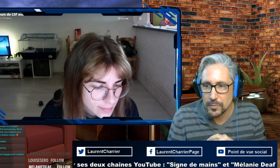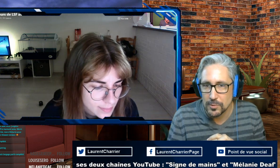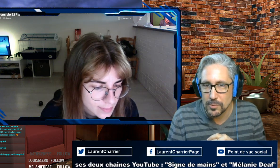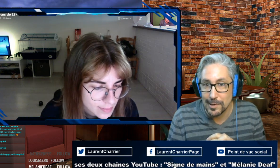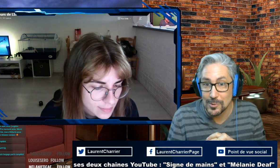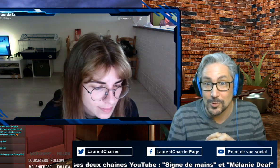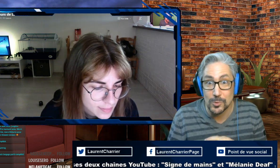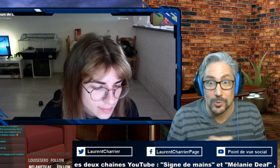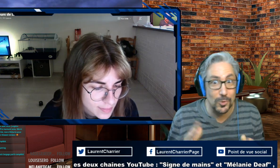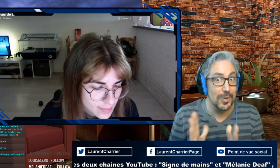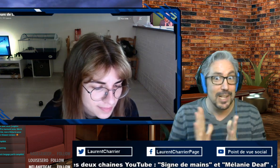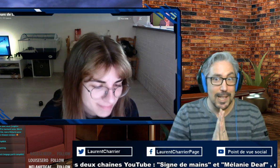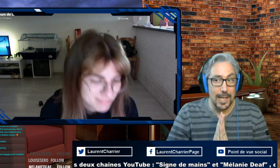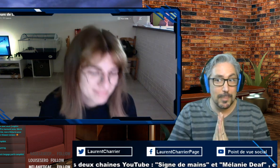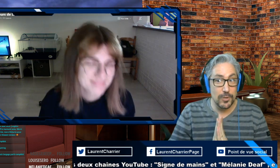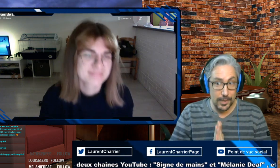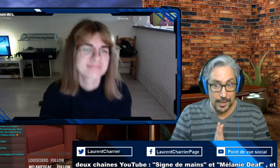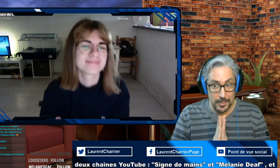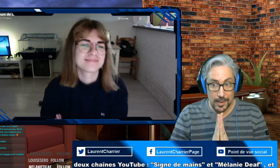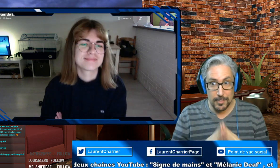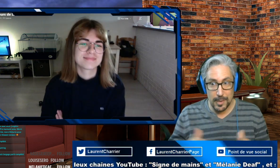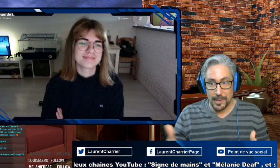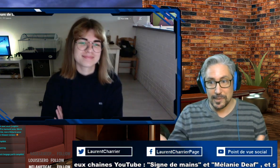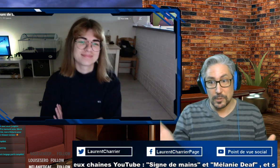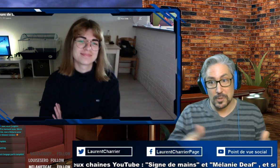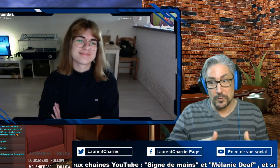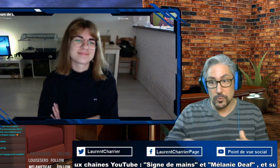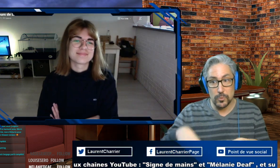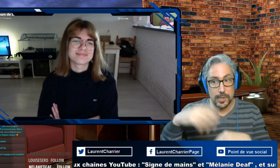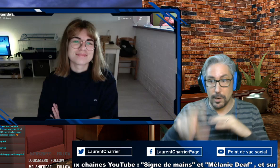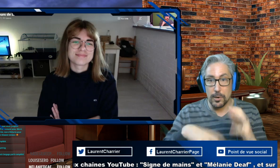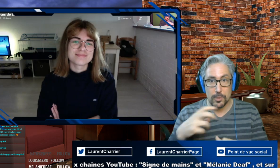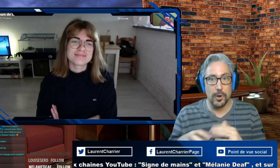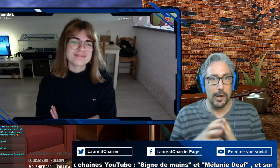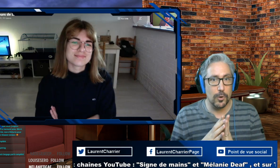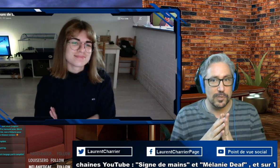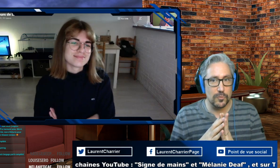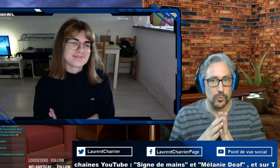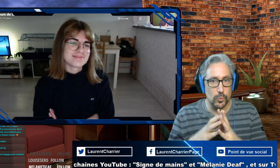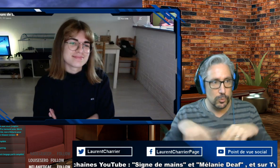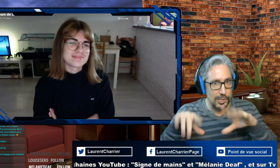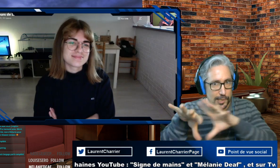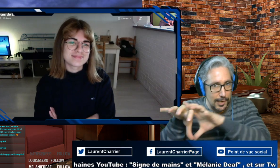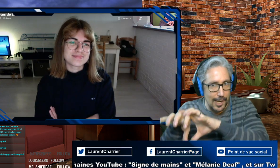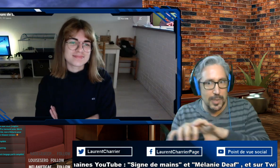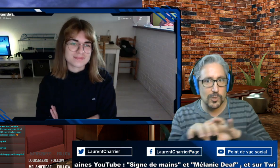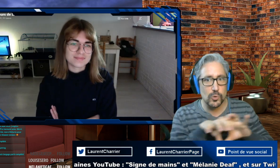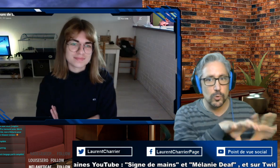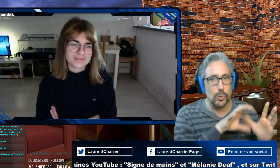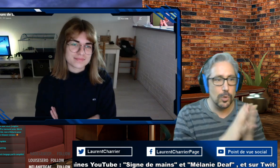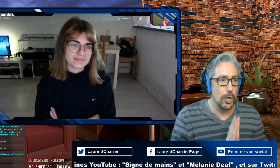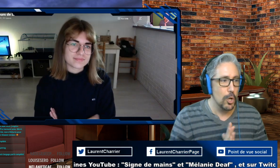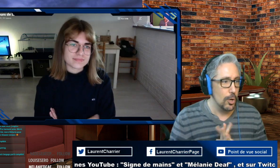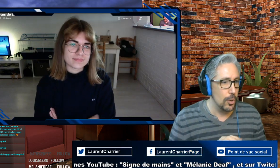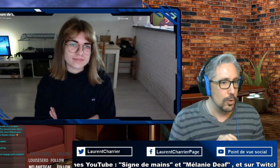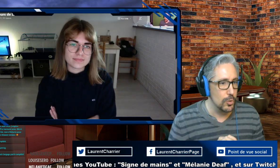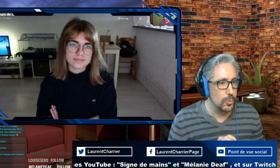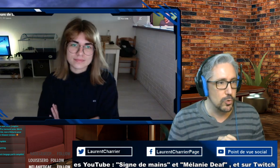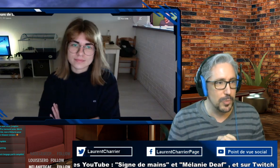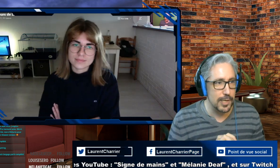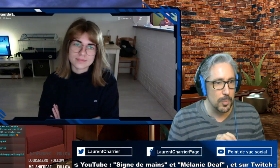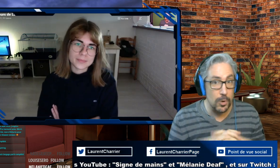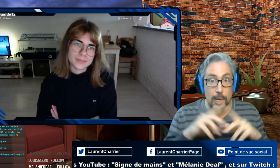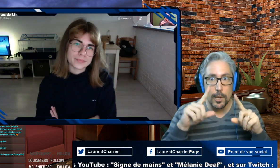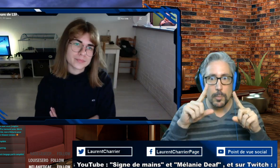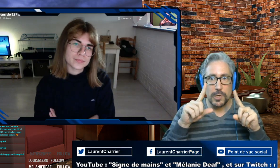ce que tu fais sur les réseaux sociaux. Bah de rien, mais merci toi d'être venu. Il y aura la rediffusion. J'essaierai de la mettre sur